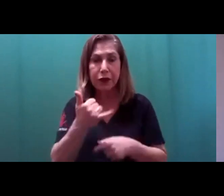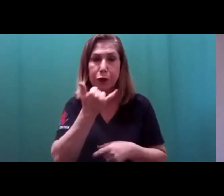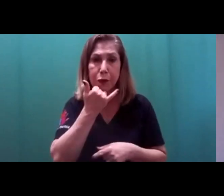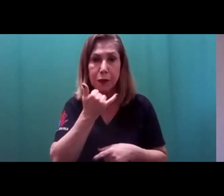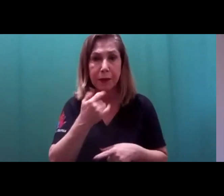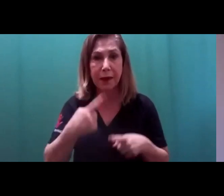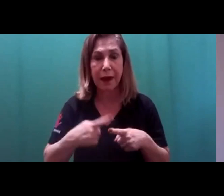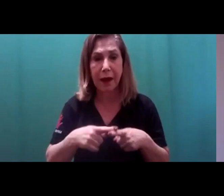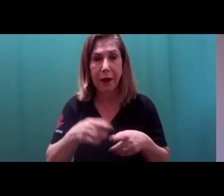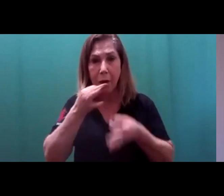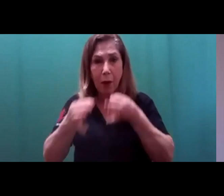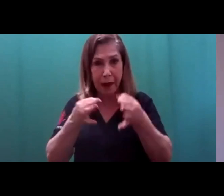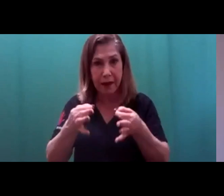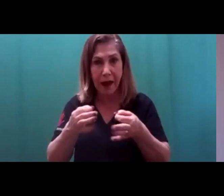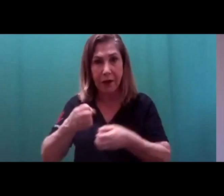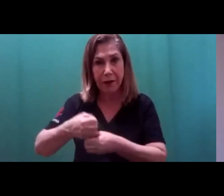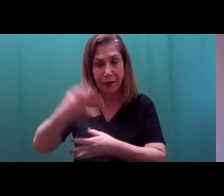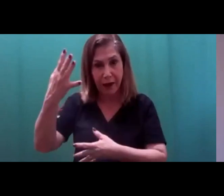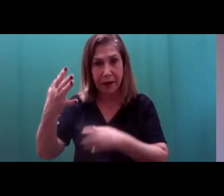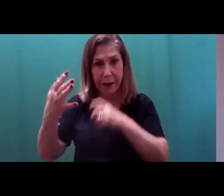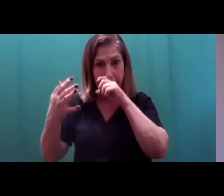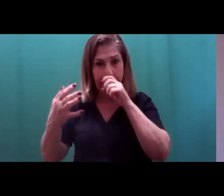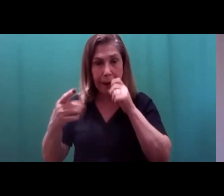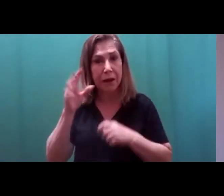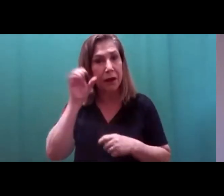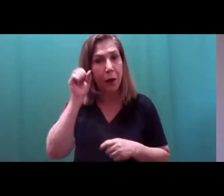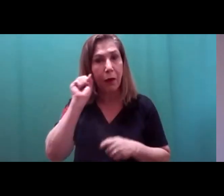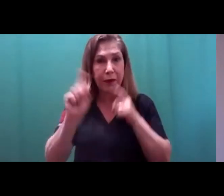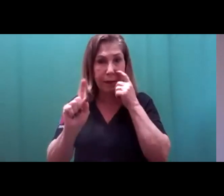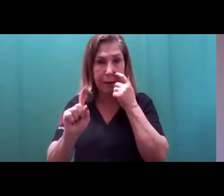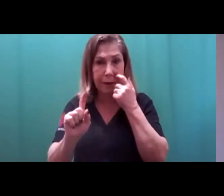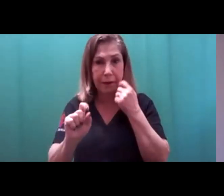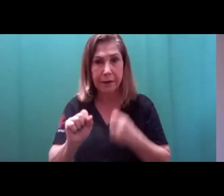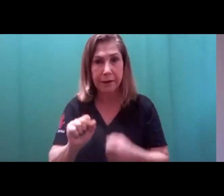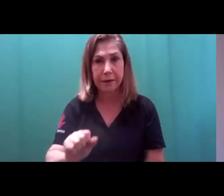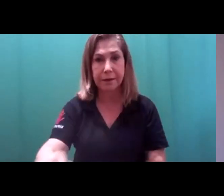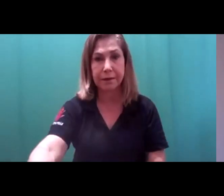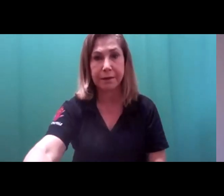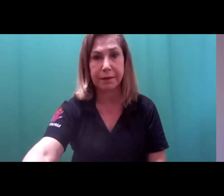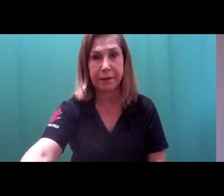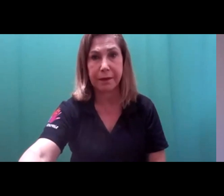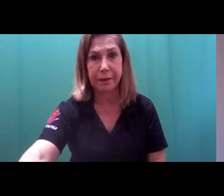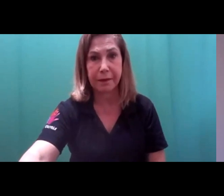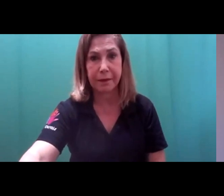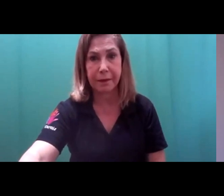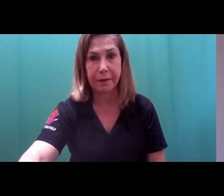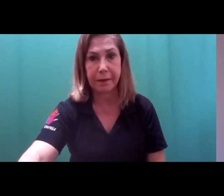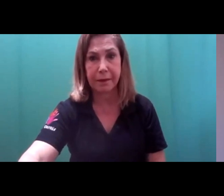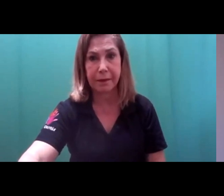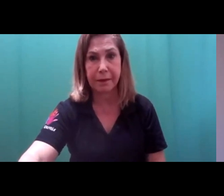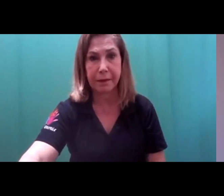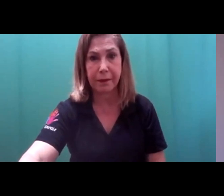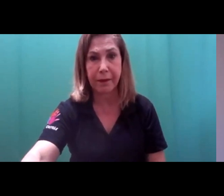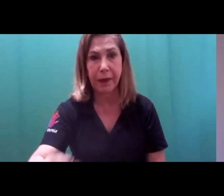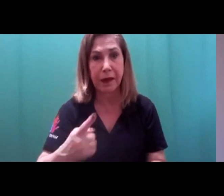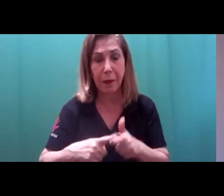um comentário aqui no chat que não estão ouvindo. É, vamos só verificar se é um problema localizado,